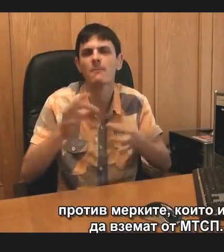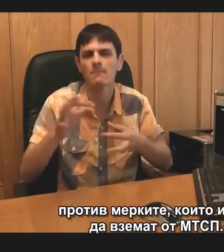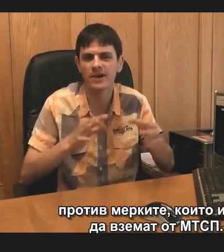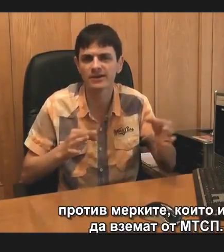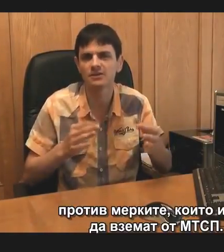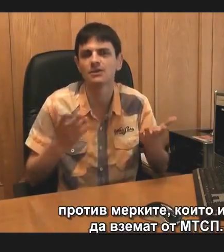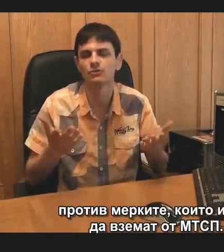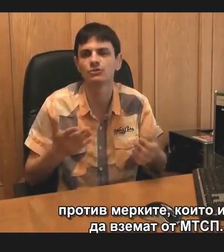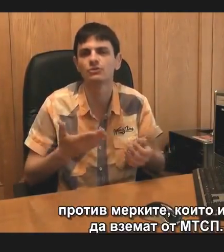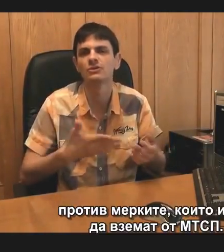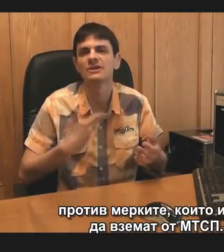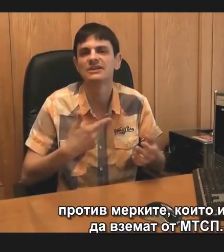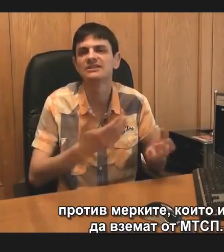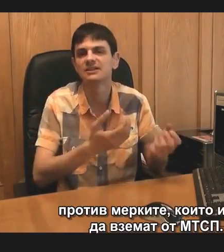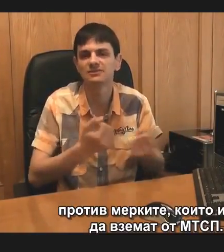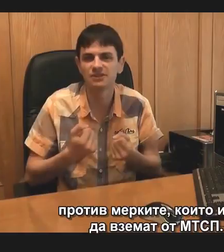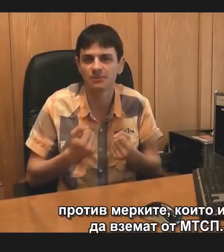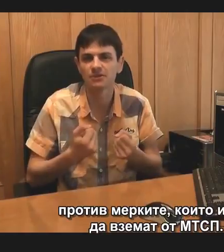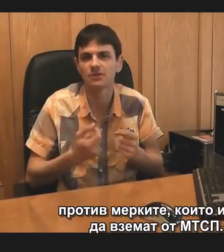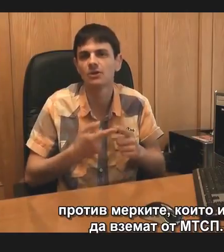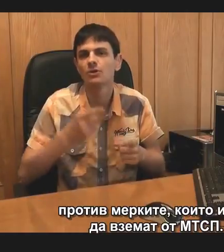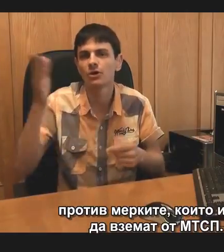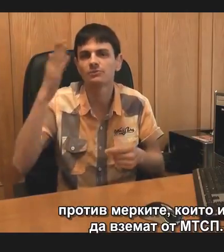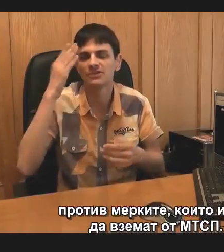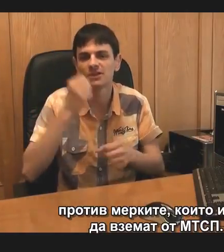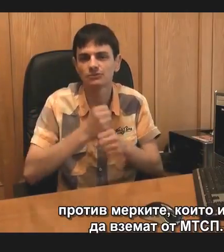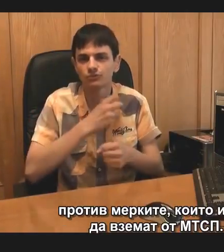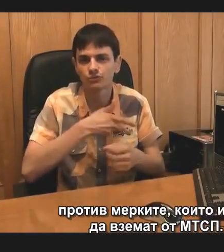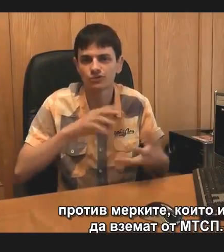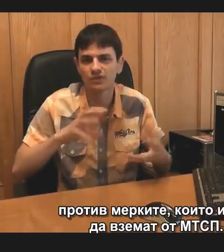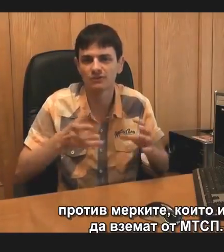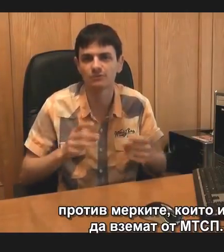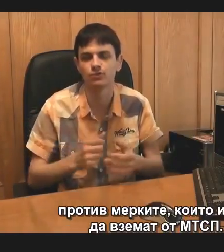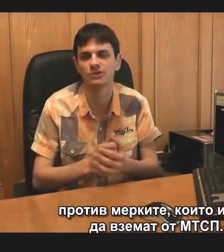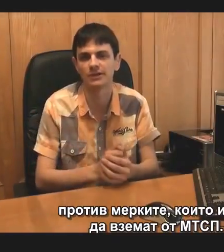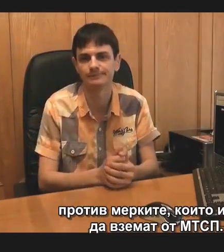мерките, които искат да вземат от Министерството на труда и социалната политика.